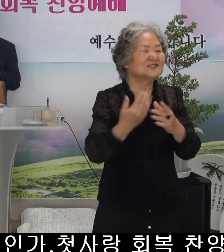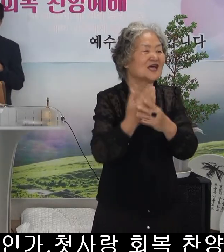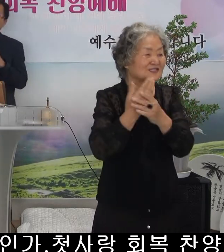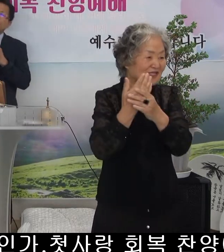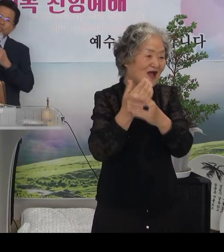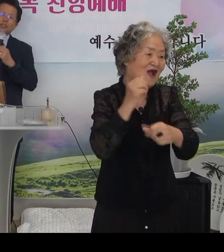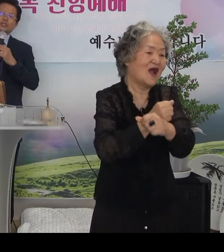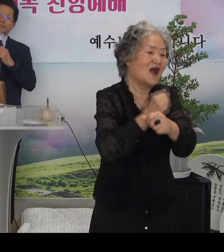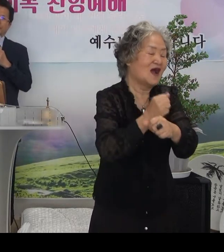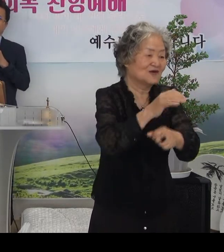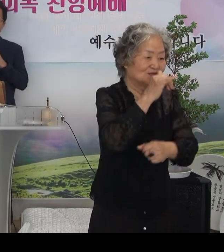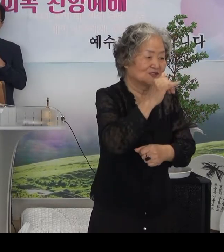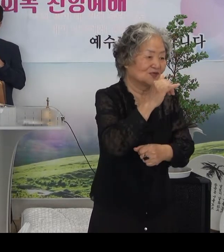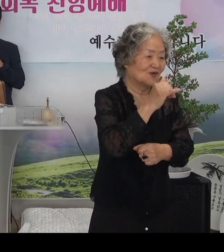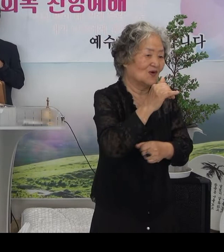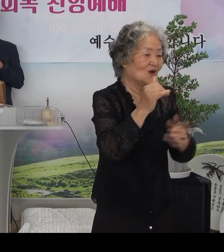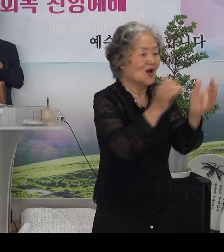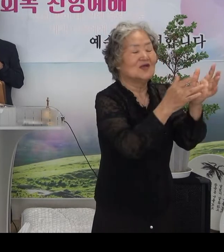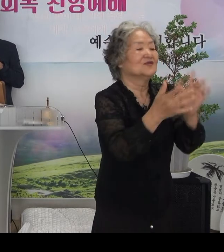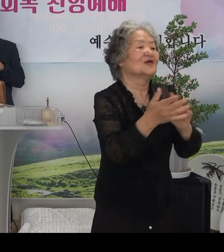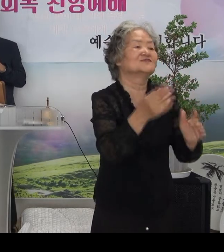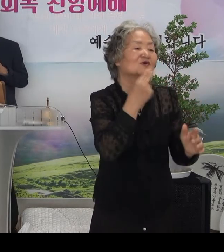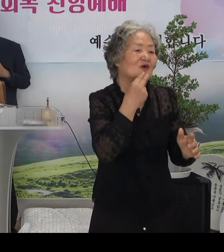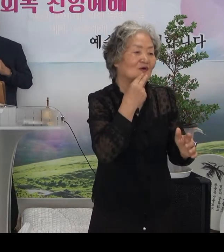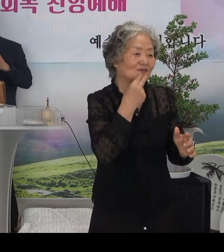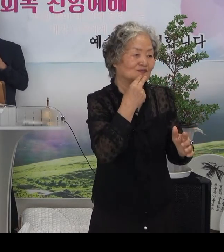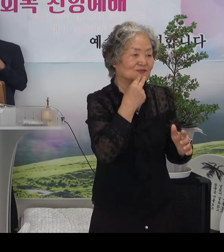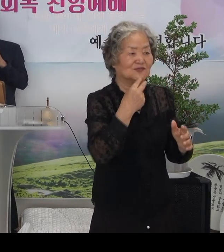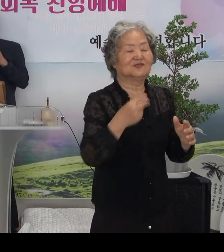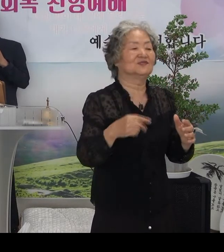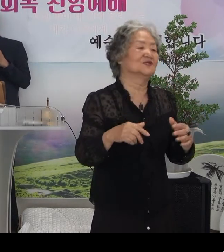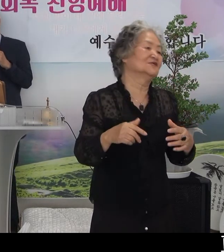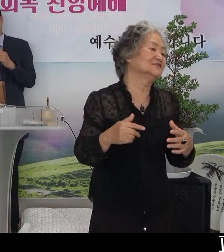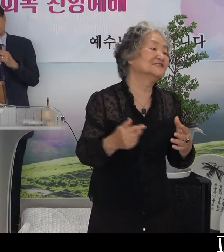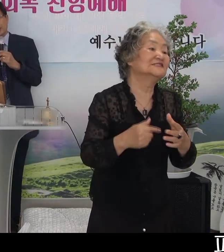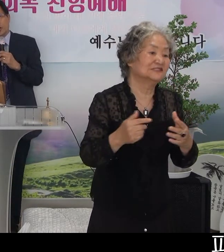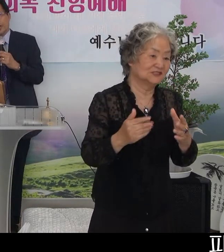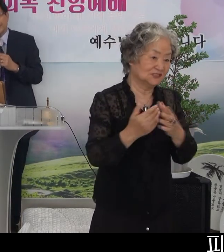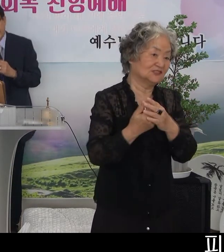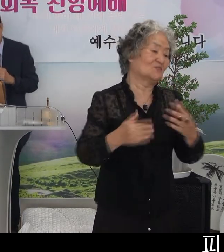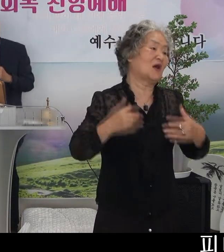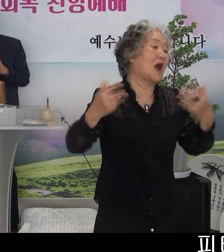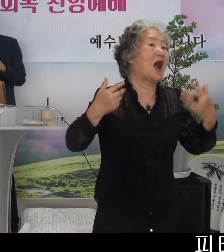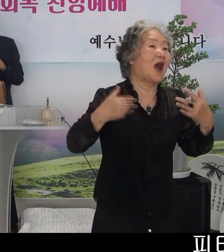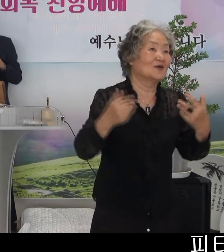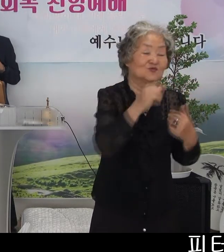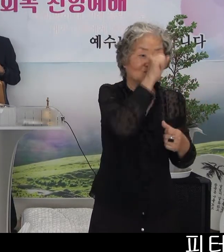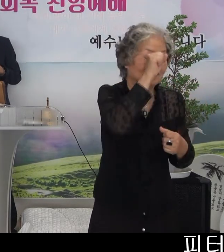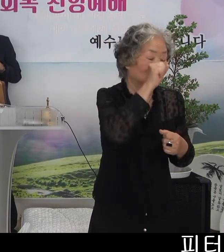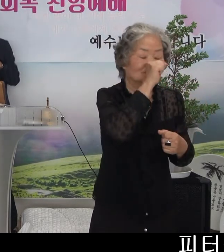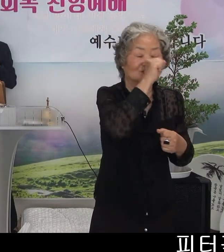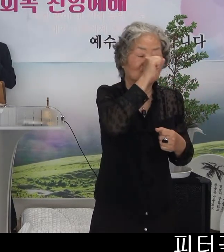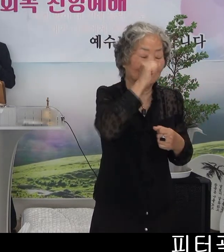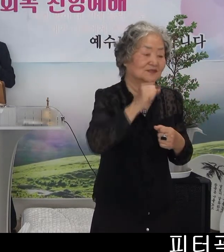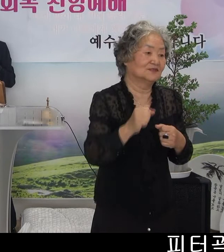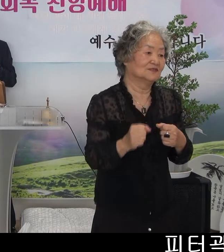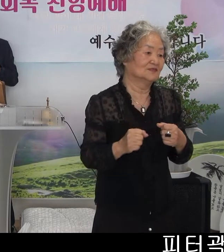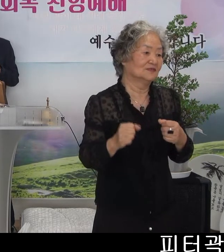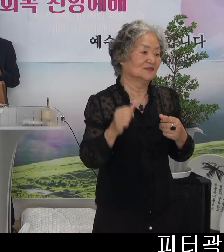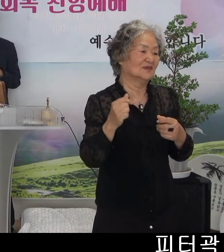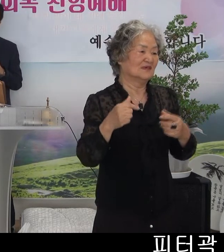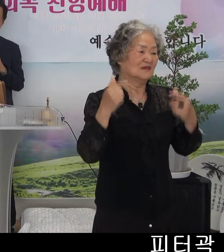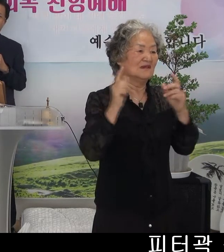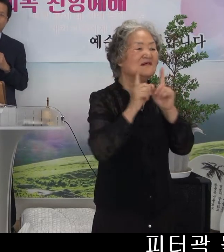그 결과는 지옥인 것입니다. 예수님 말씀하세요. 내가 곧 길이요 진리요 생명이니 나로 말미암지